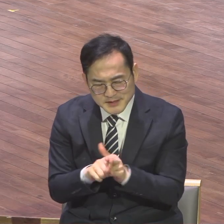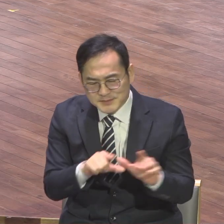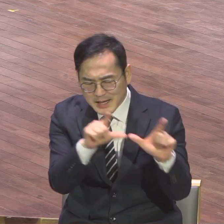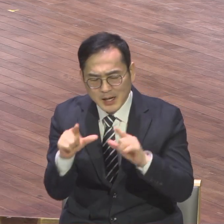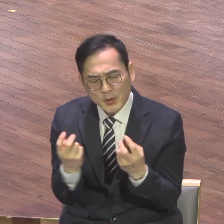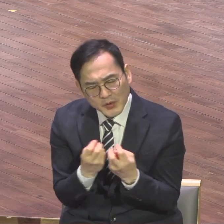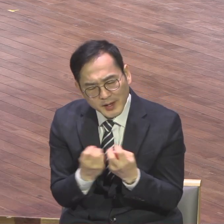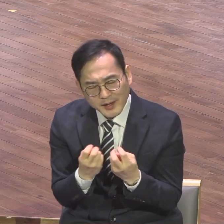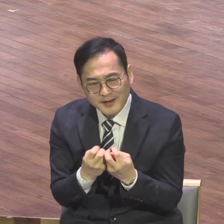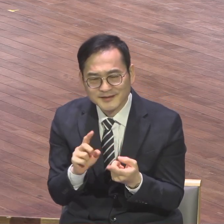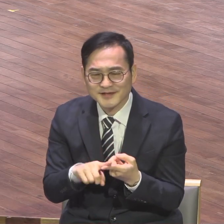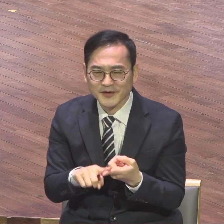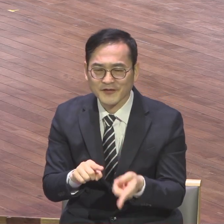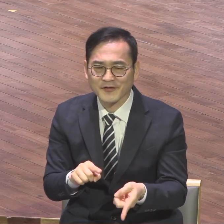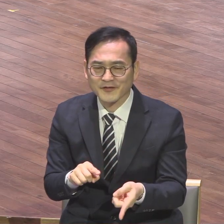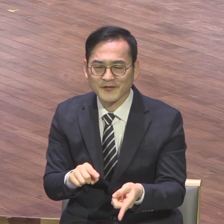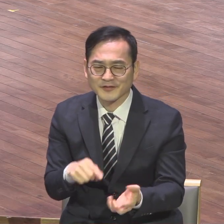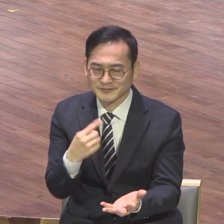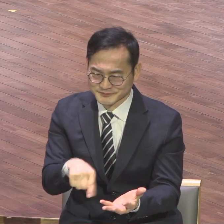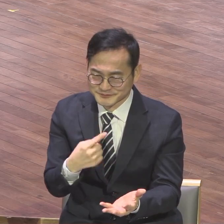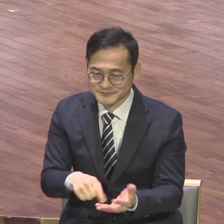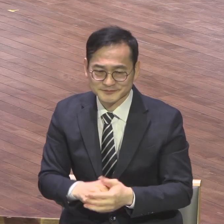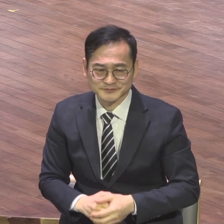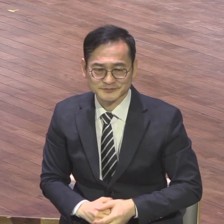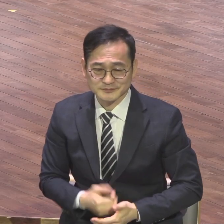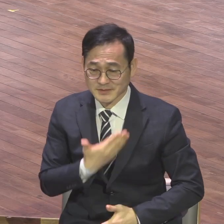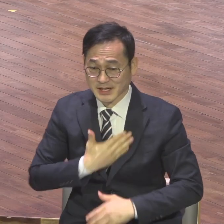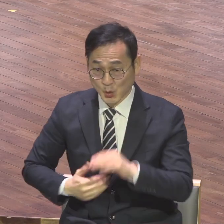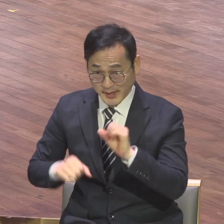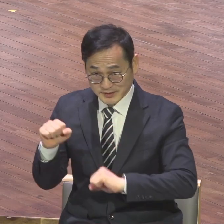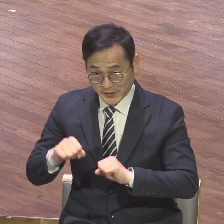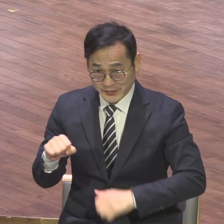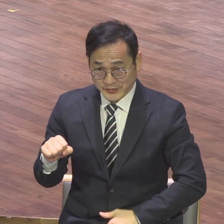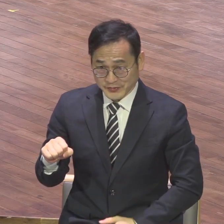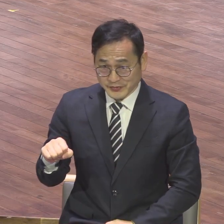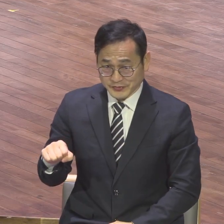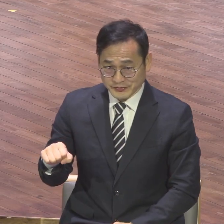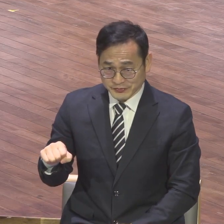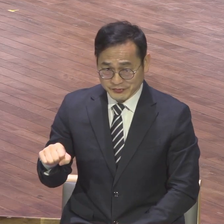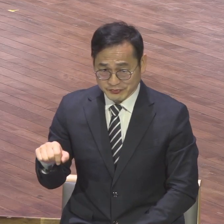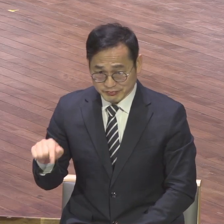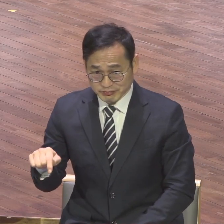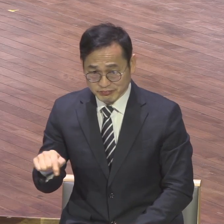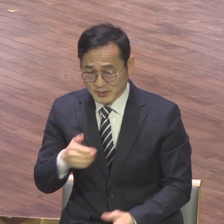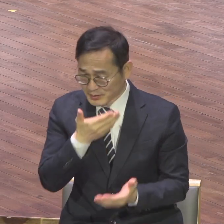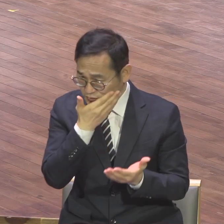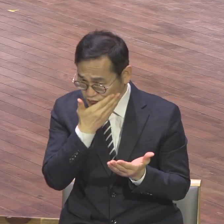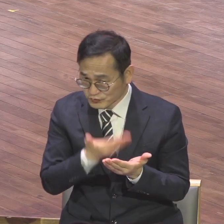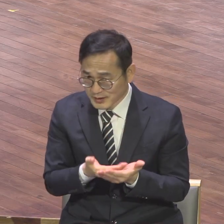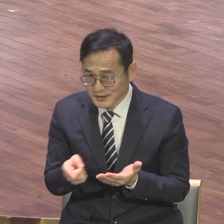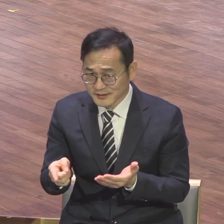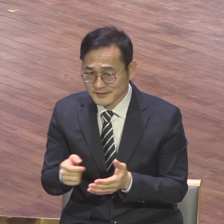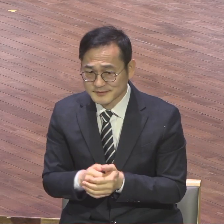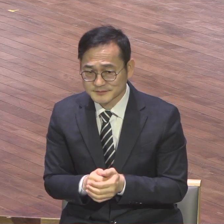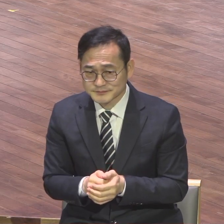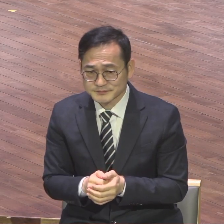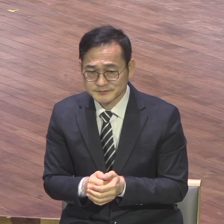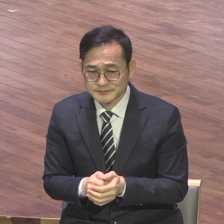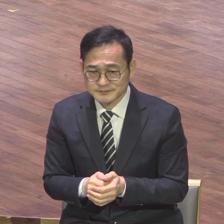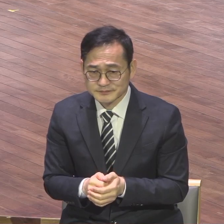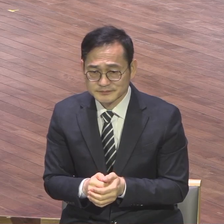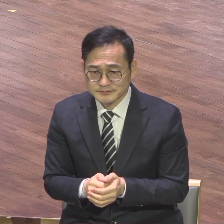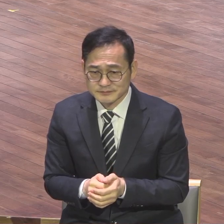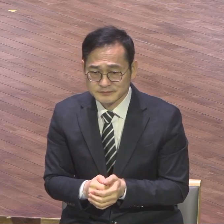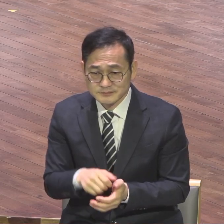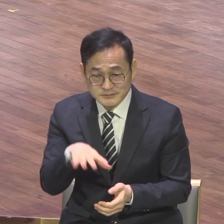굉장히 중요하죠. 사도행전의 이 놀라운 이 현장 변화의 역사 이 어디서 시작되느냐?